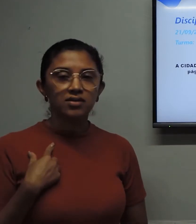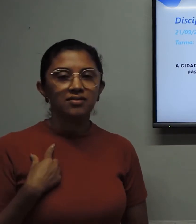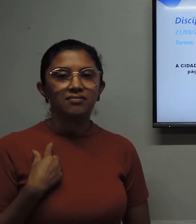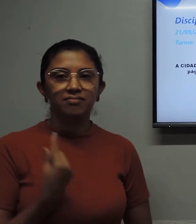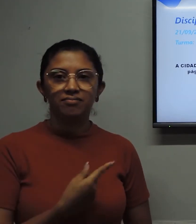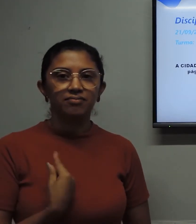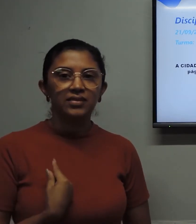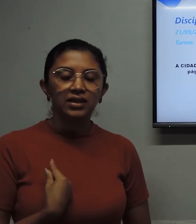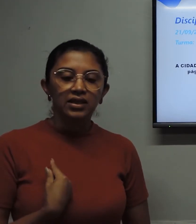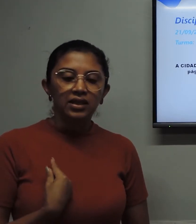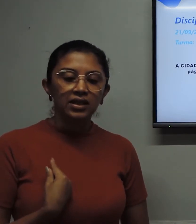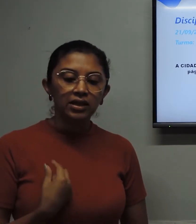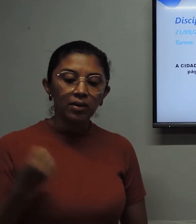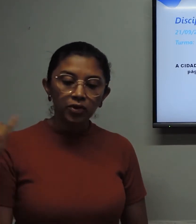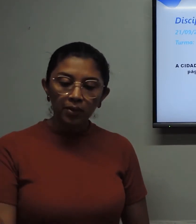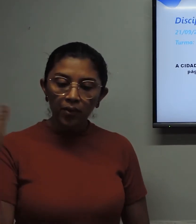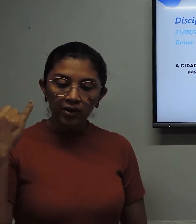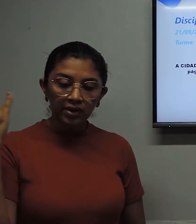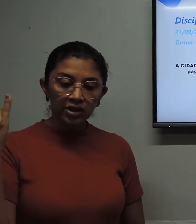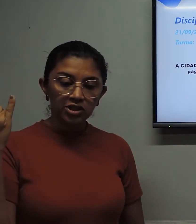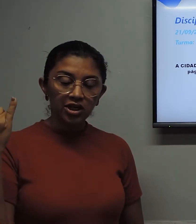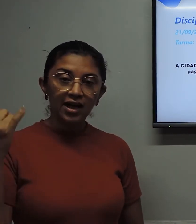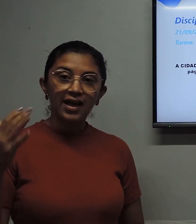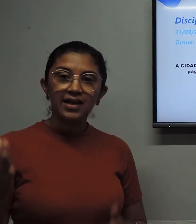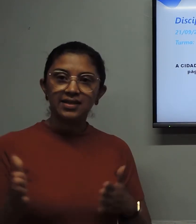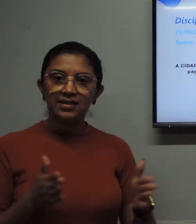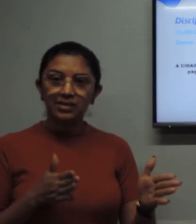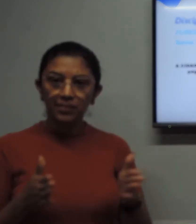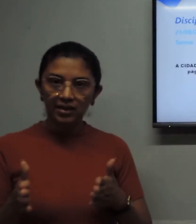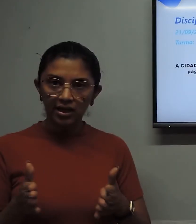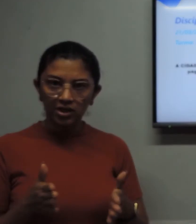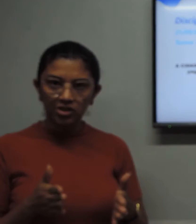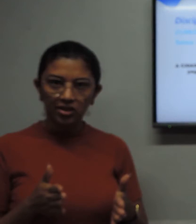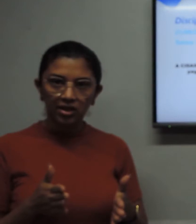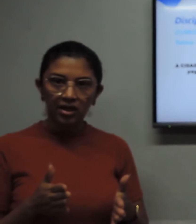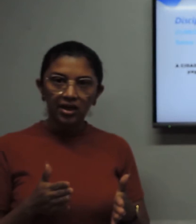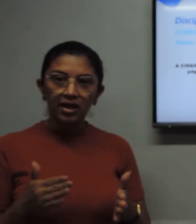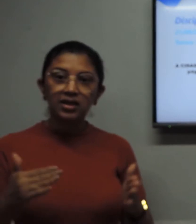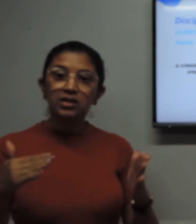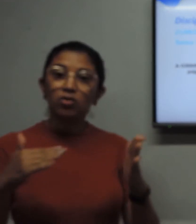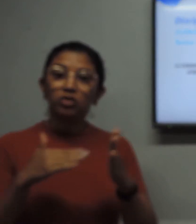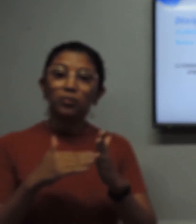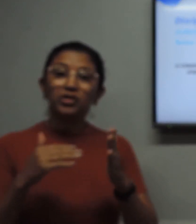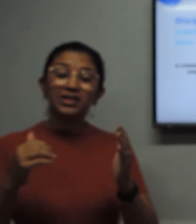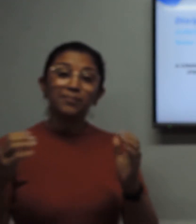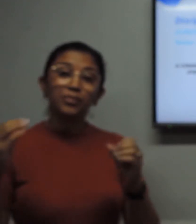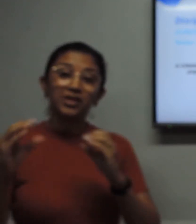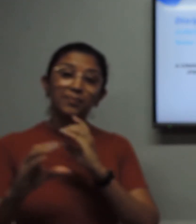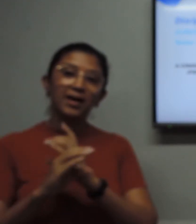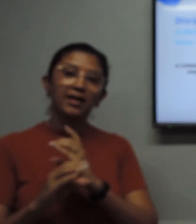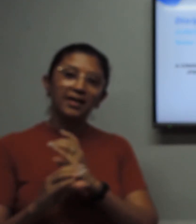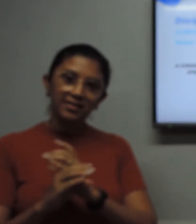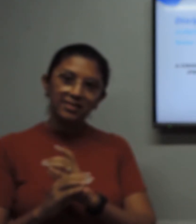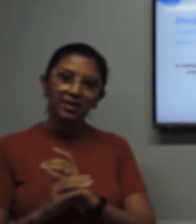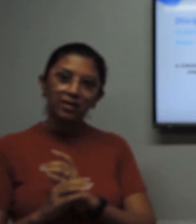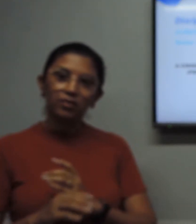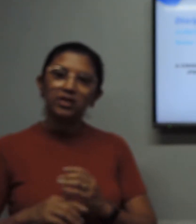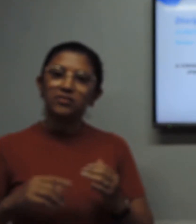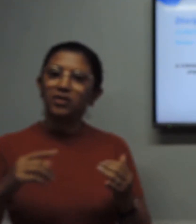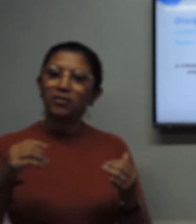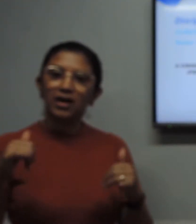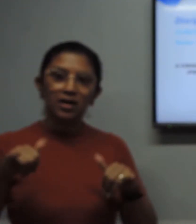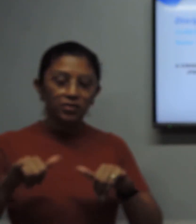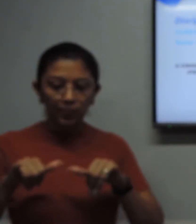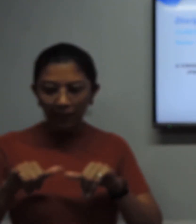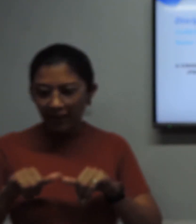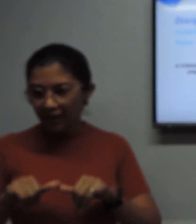igual a nós. Então, é muito importante essa acessibilidade. Eles encontram muitas barreiras, né? Quando